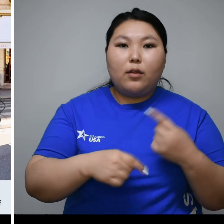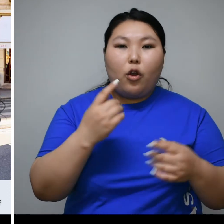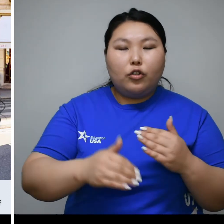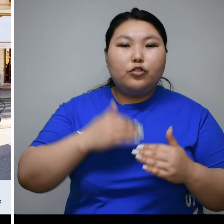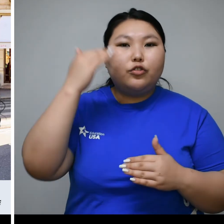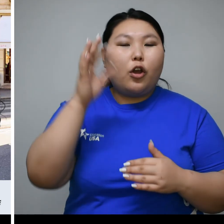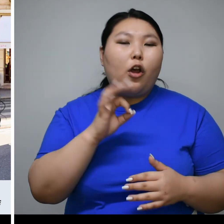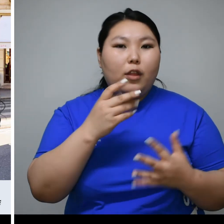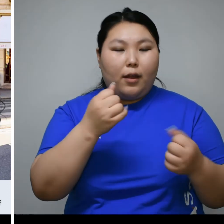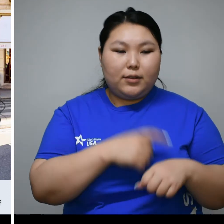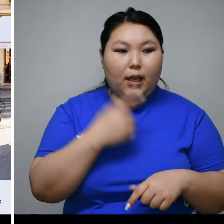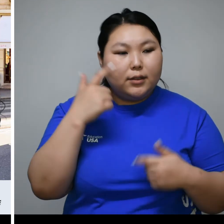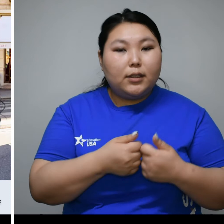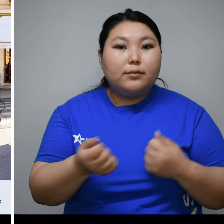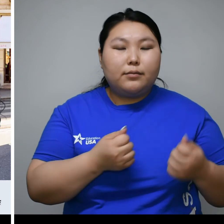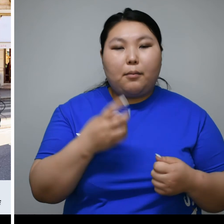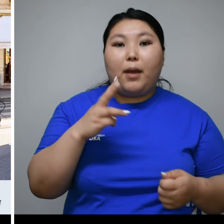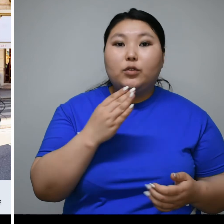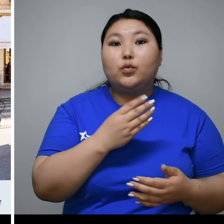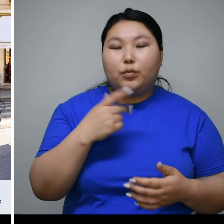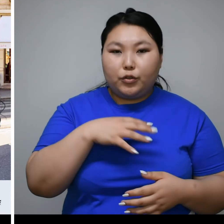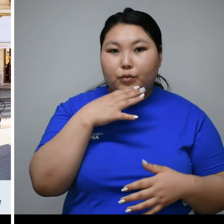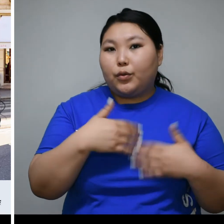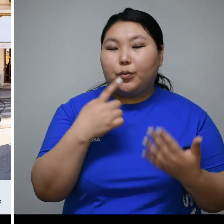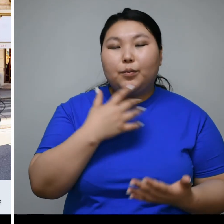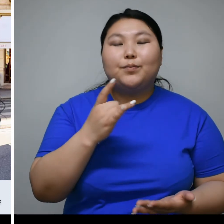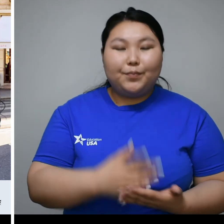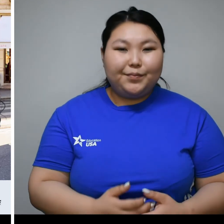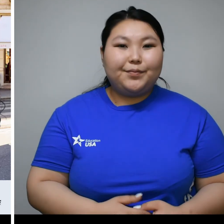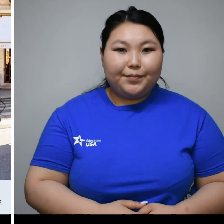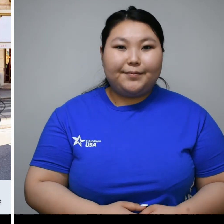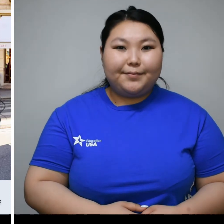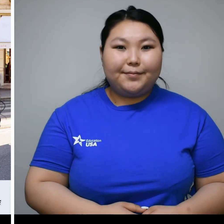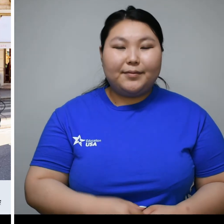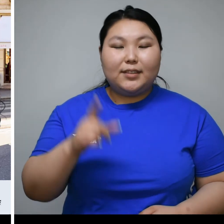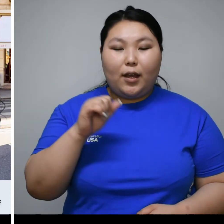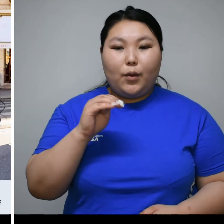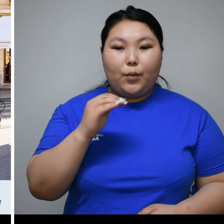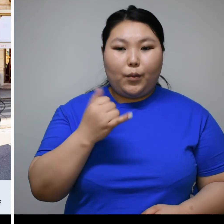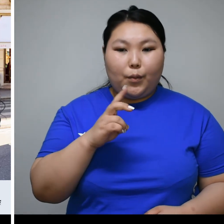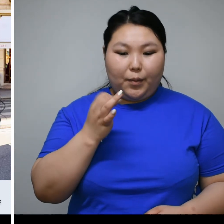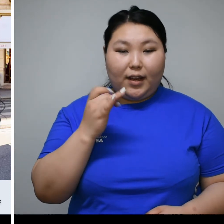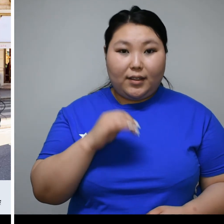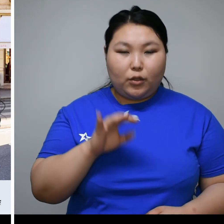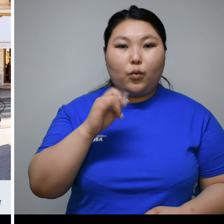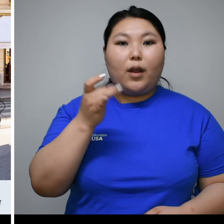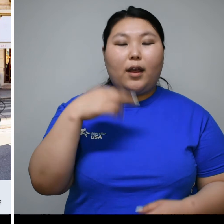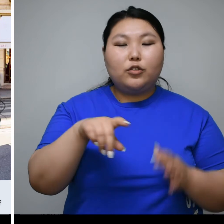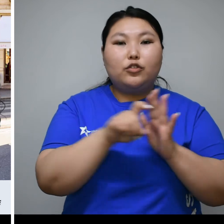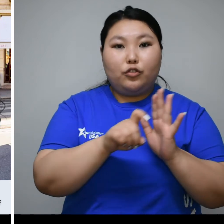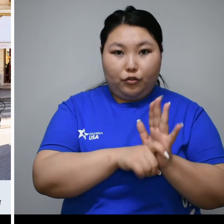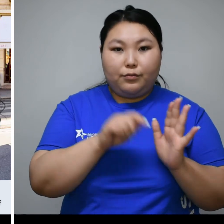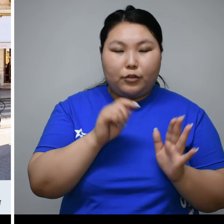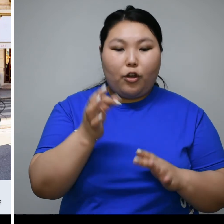бэлтгэхэд илүү өндөр оноо авах, цагаа зарцуулах магадлалтай шүү гэж би зөвлөмөр байна. За Fulbright болон